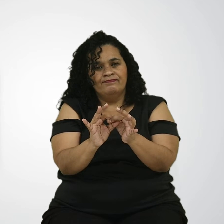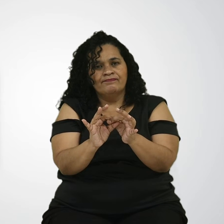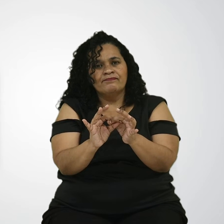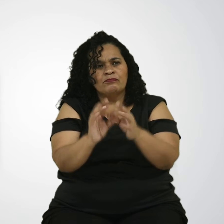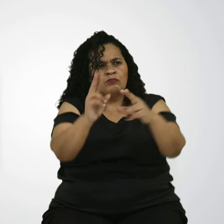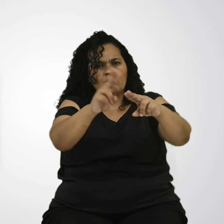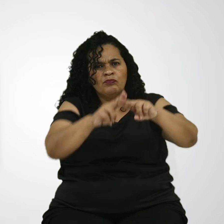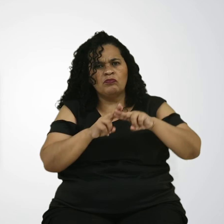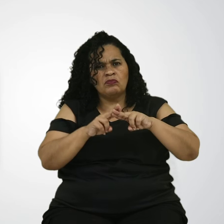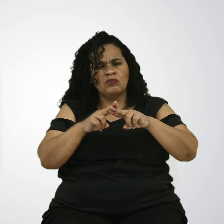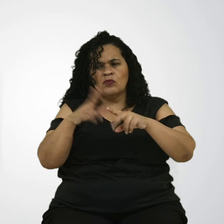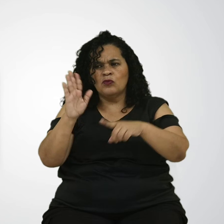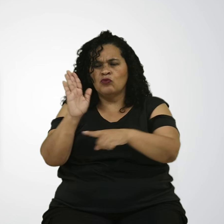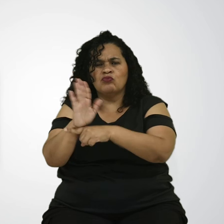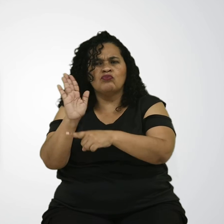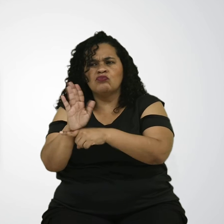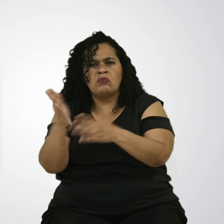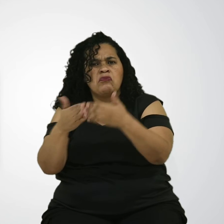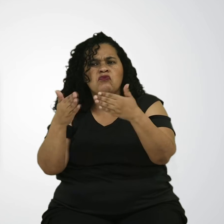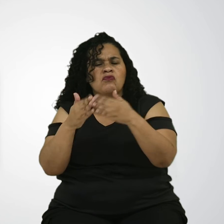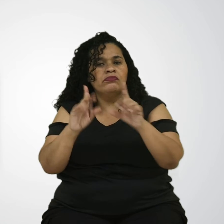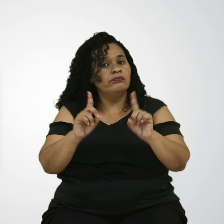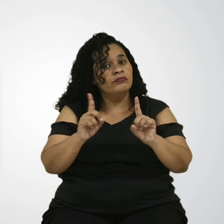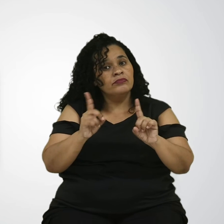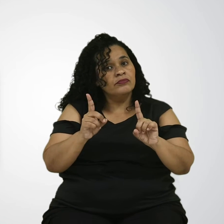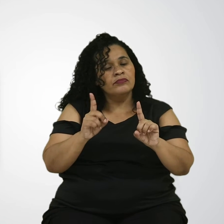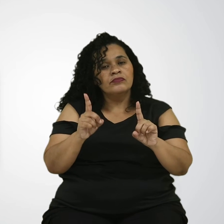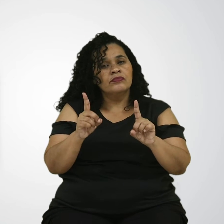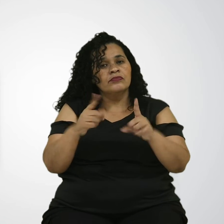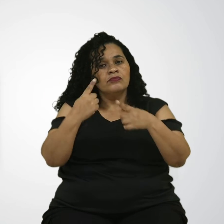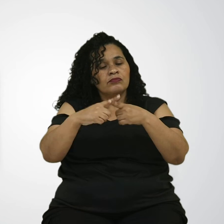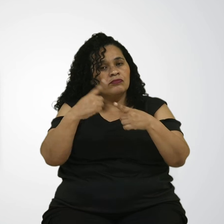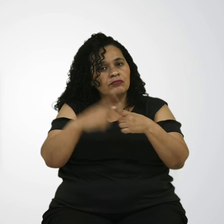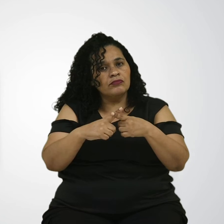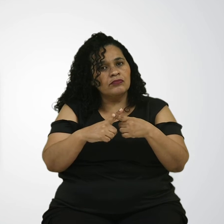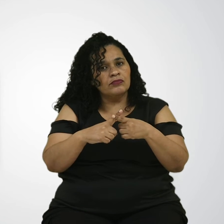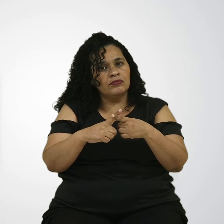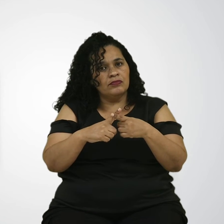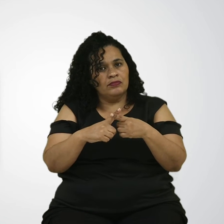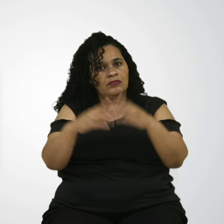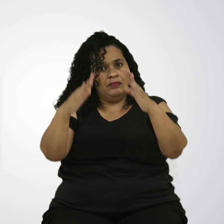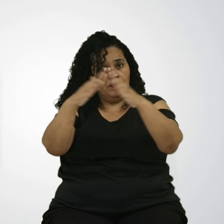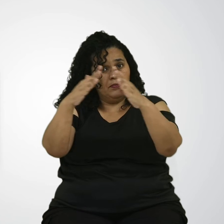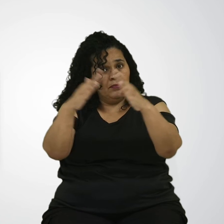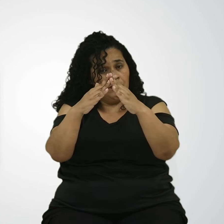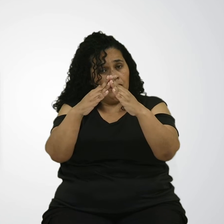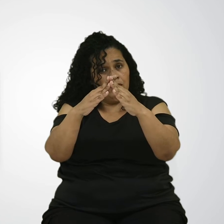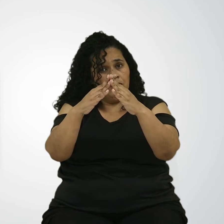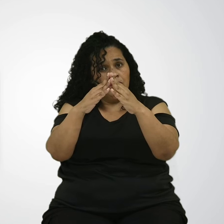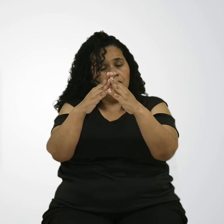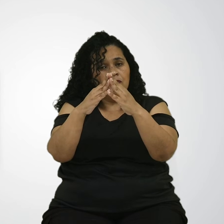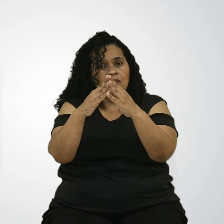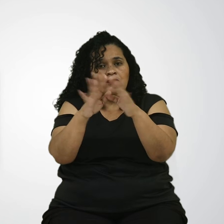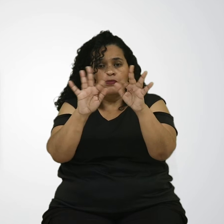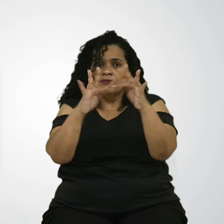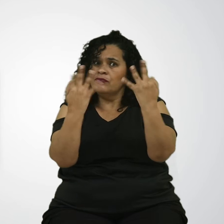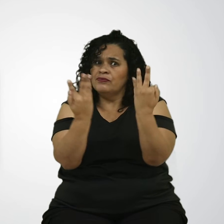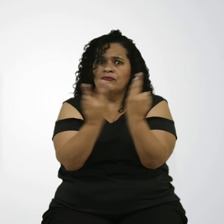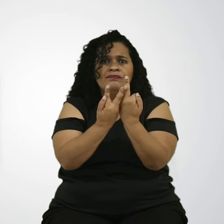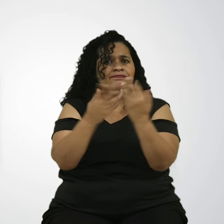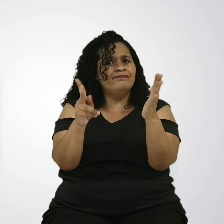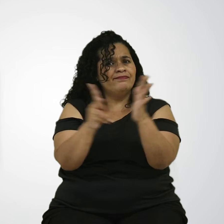nem necessariamente com ajuda, mas tem a ver com essa coisa de nós estamos indo para o mesmo lugar, nós somos apoio um para o outro, nós